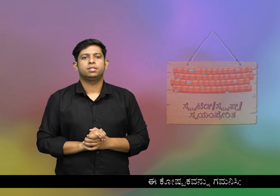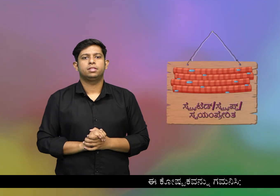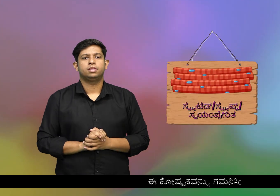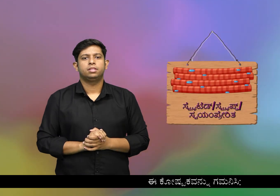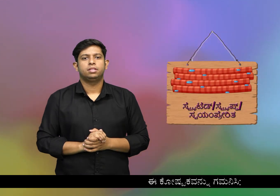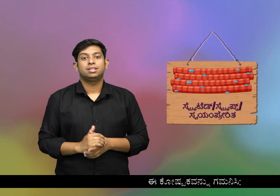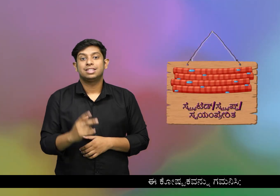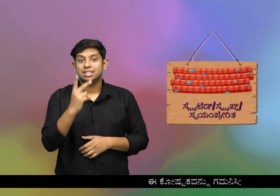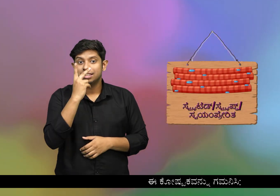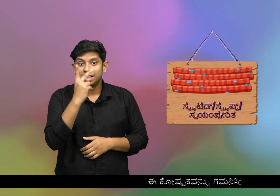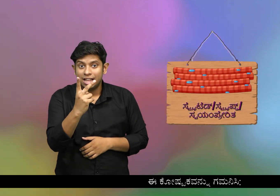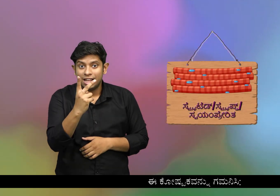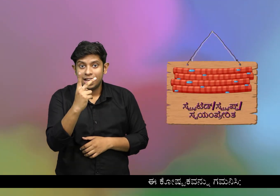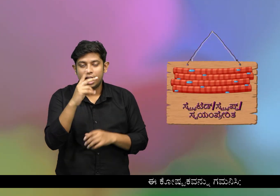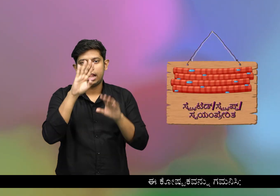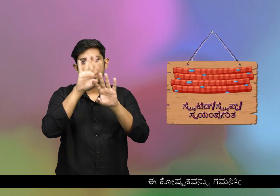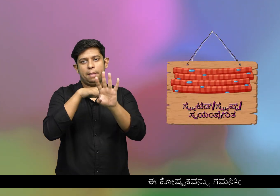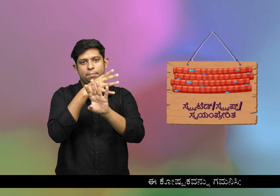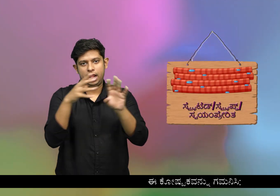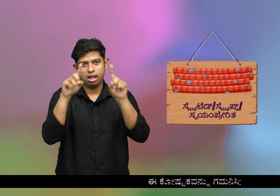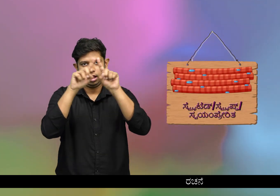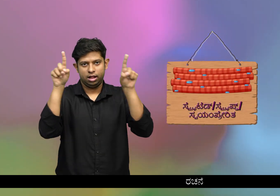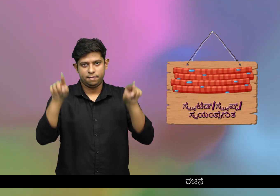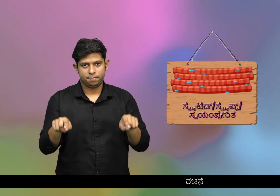ಈ ಕೋಷ್ಟಕವನ್ನು ಗಮನಿಸಿ. ರಚನೆ: